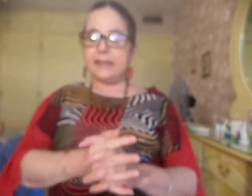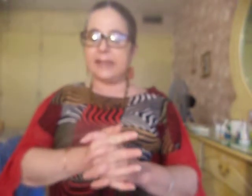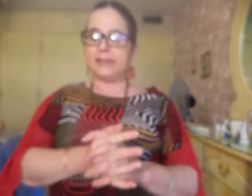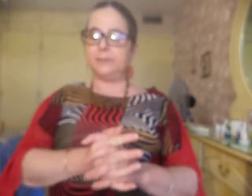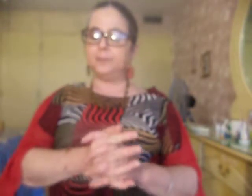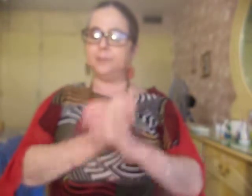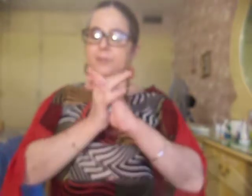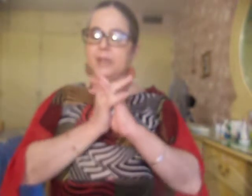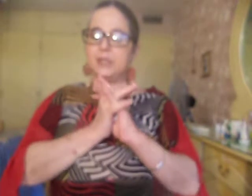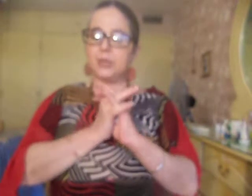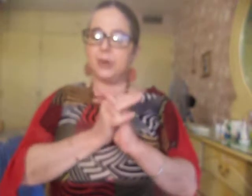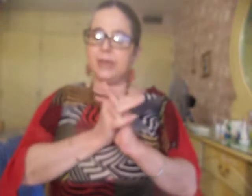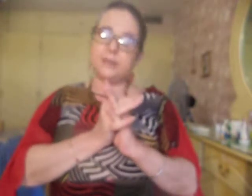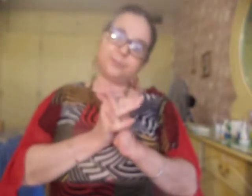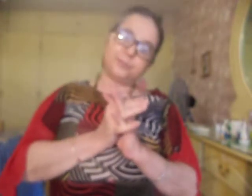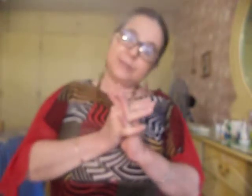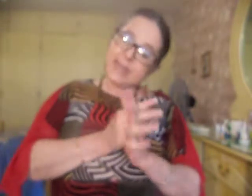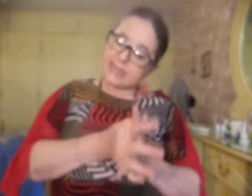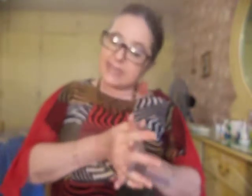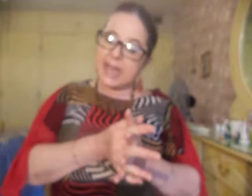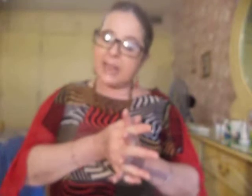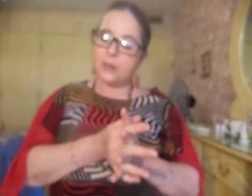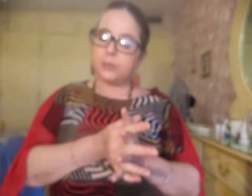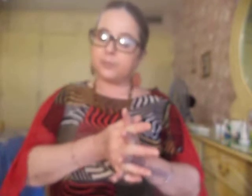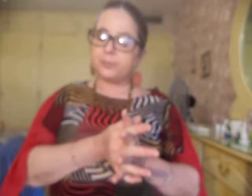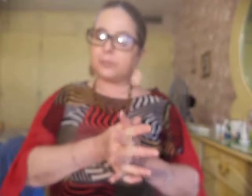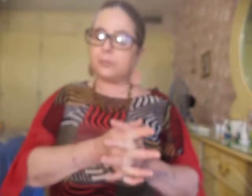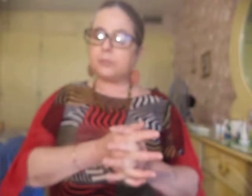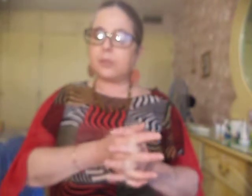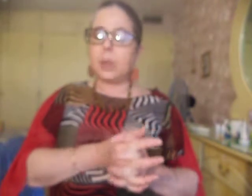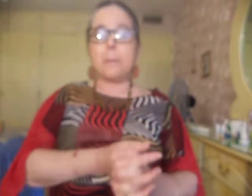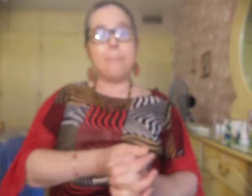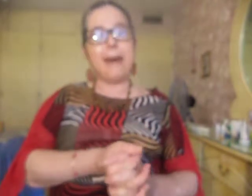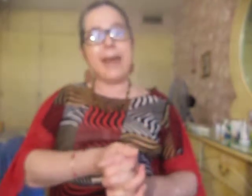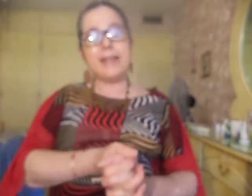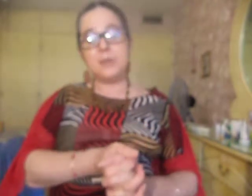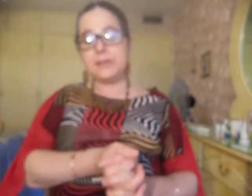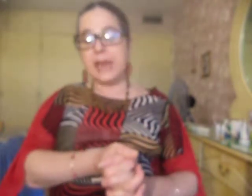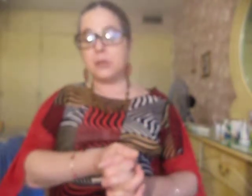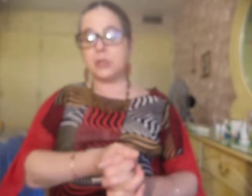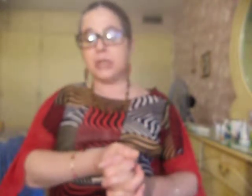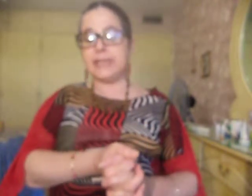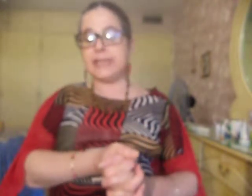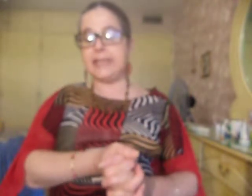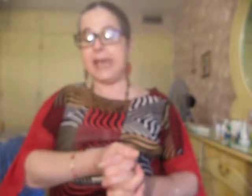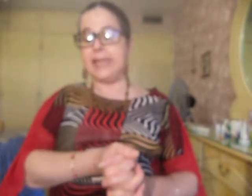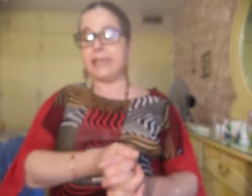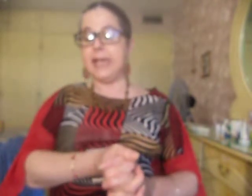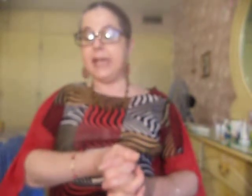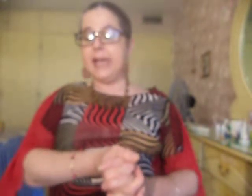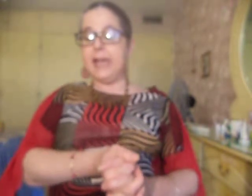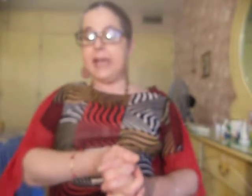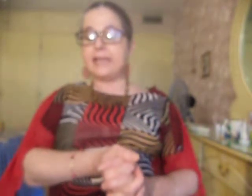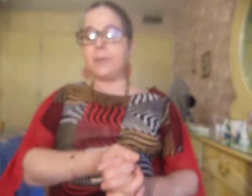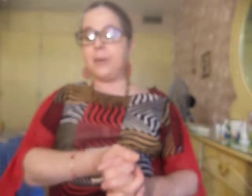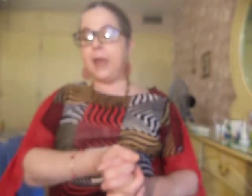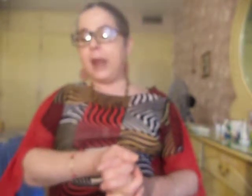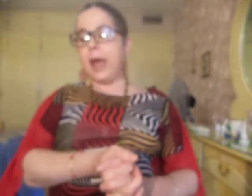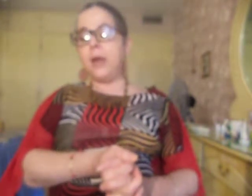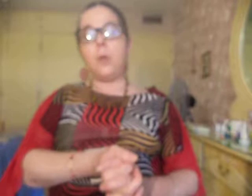nutrientes son necesarios para tu salud, son esenciales. Y se pueden